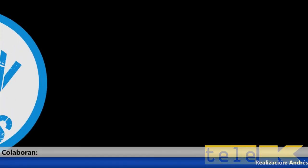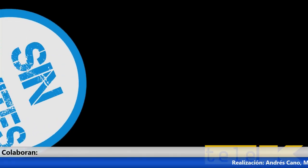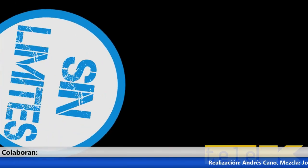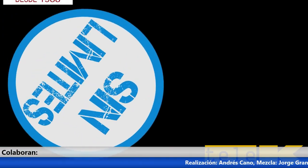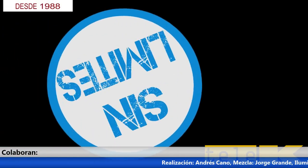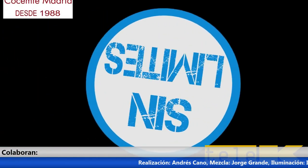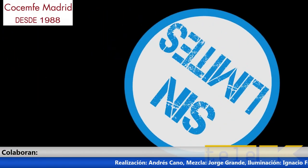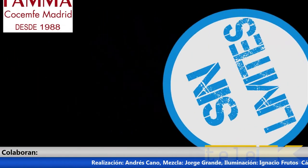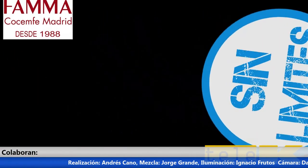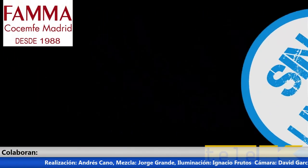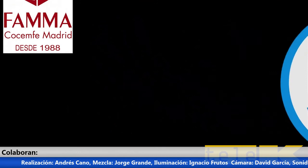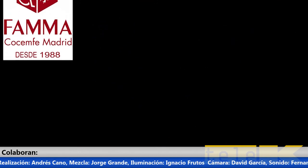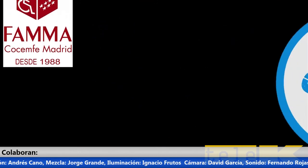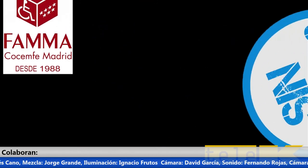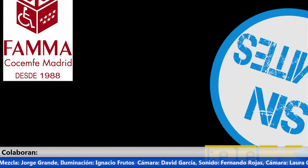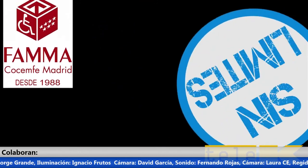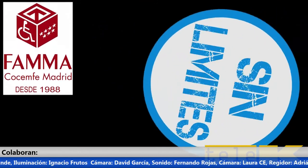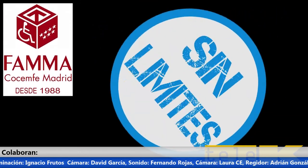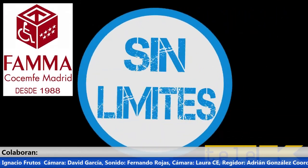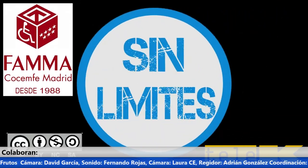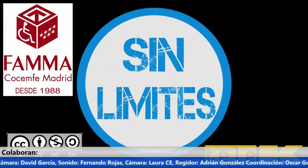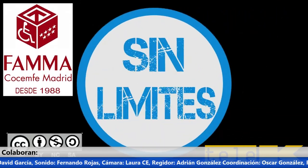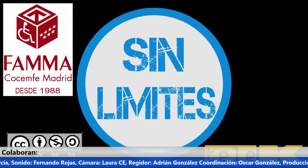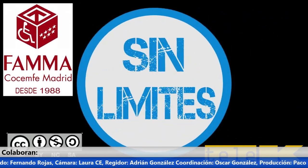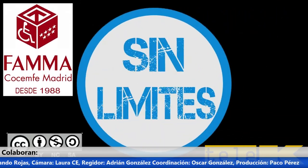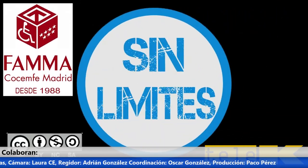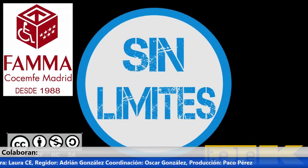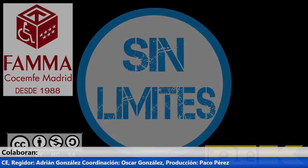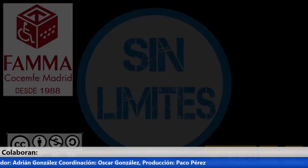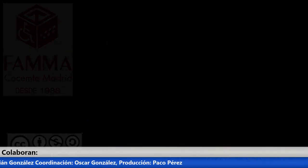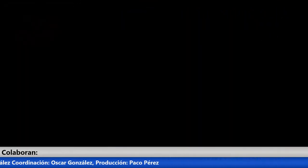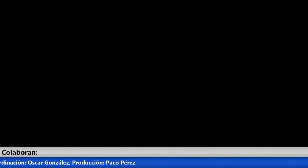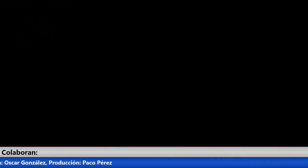Bueno, no sé.